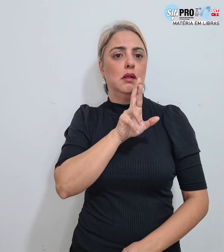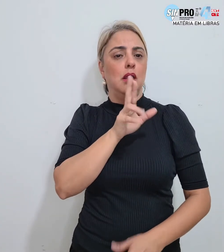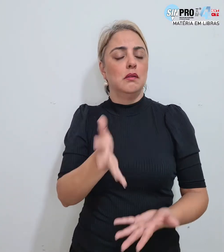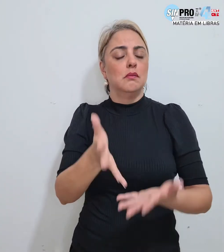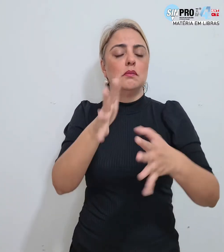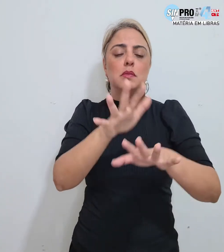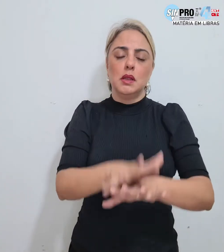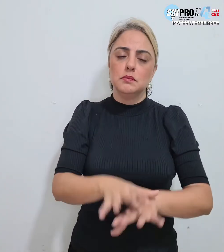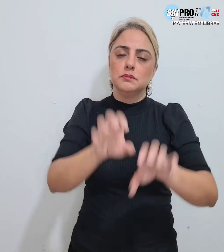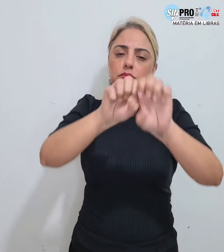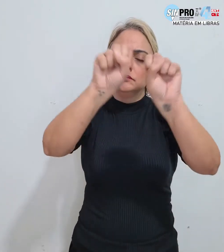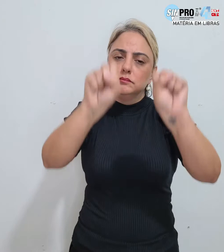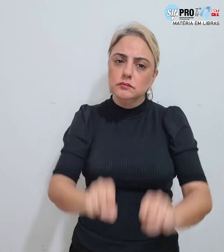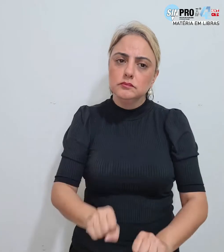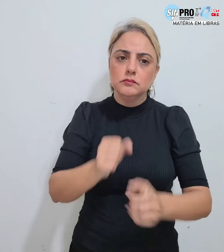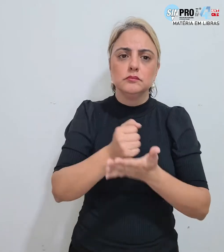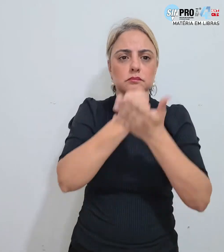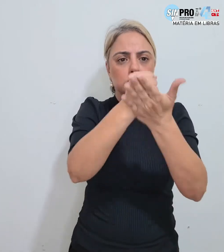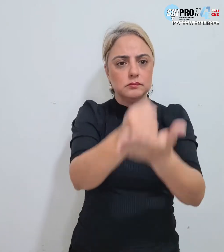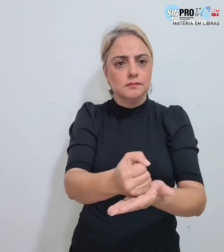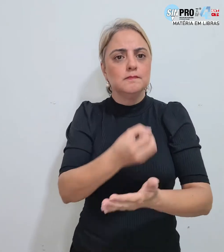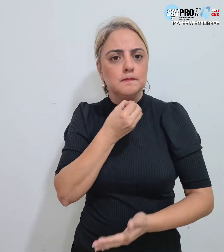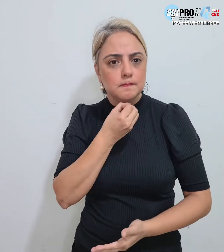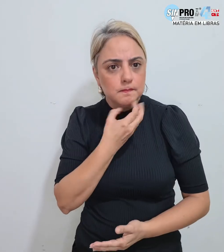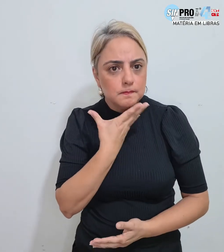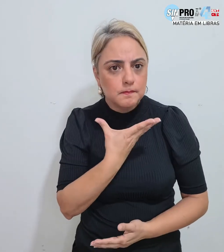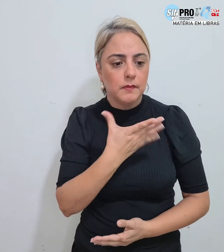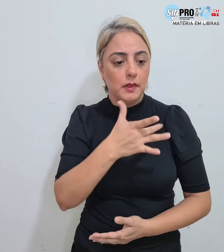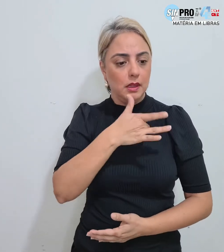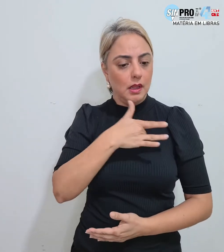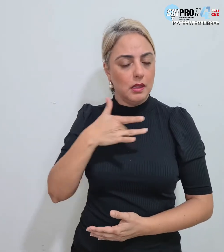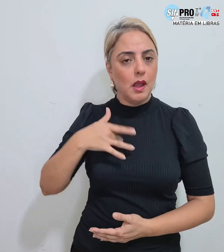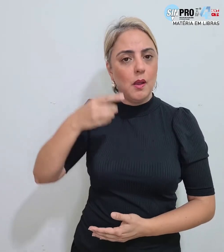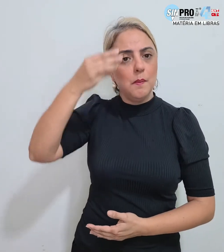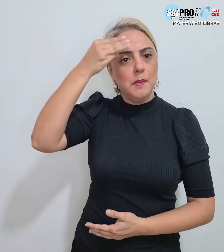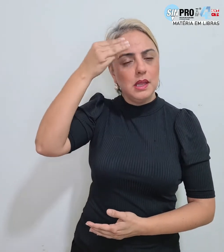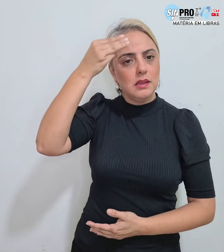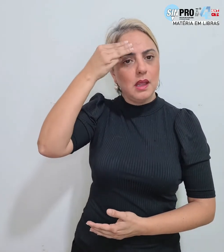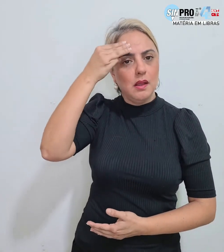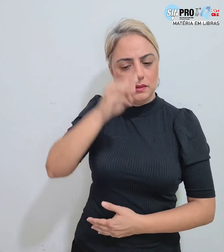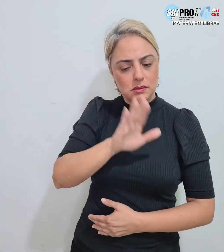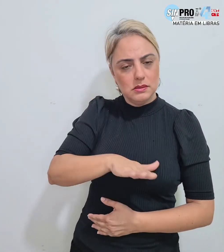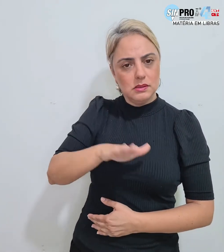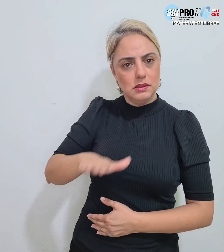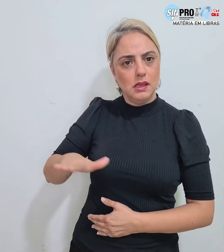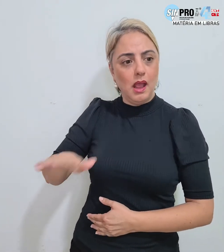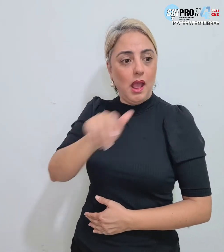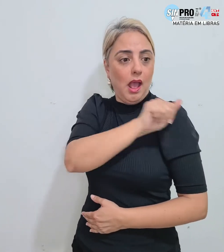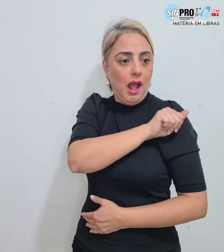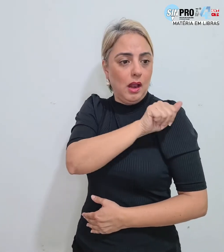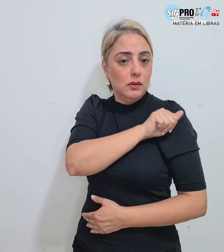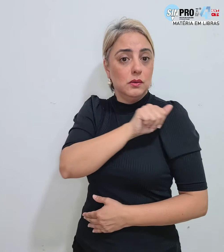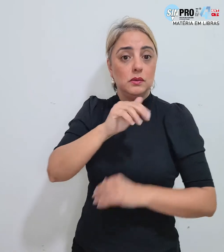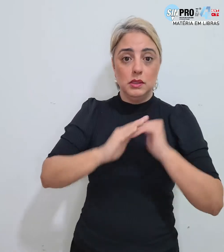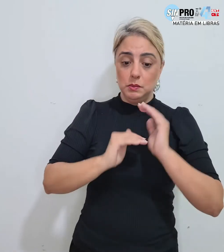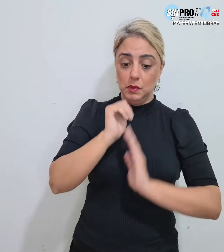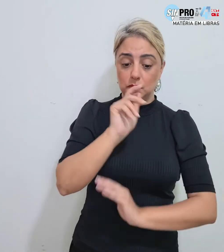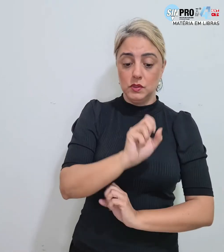ser implementados sistemas de apoio ao bem-estar e à saúde mental das crianças, alunos e profissionais de